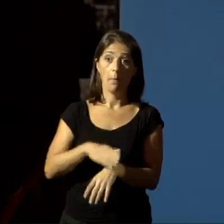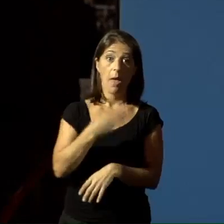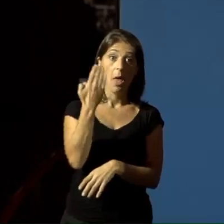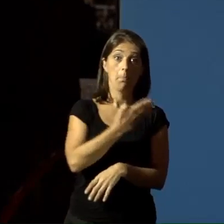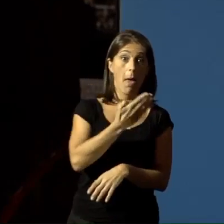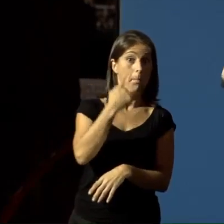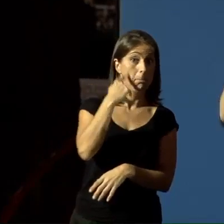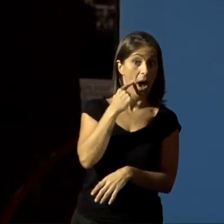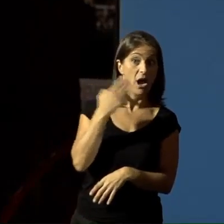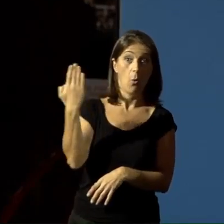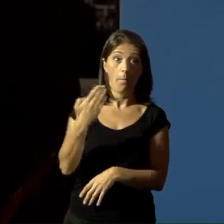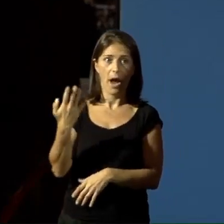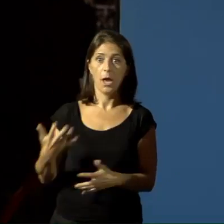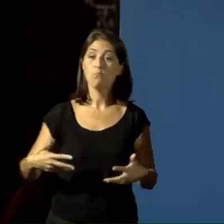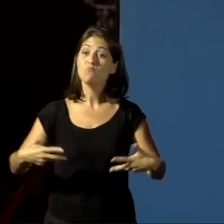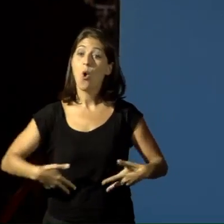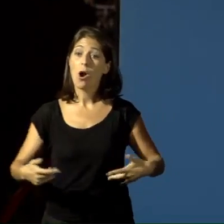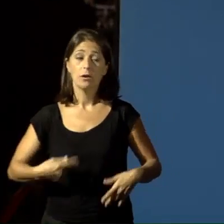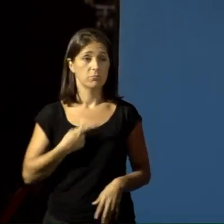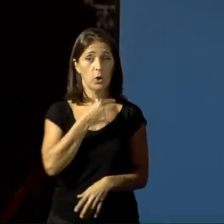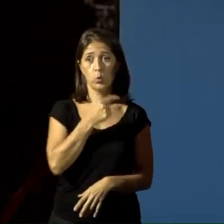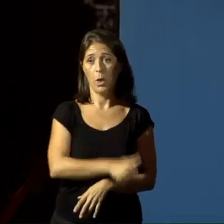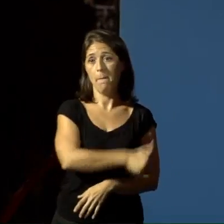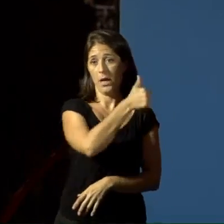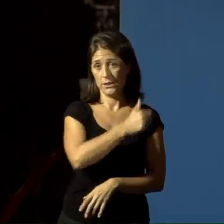o B de Burgas.